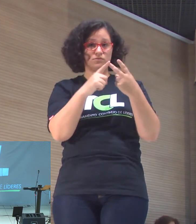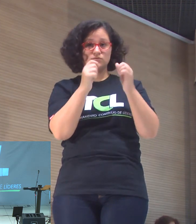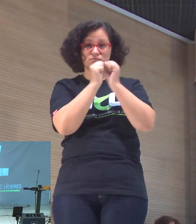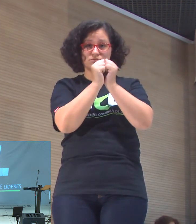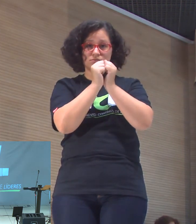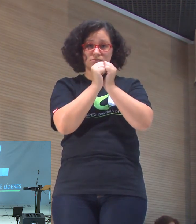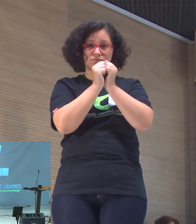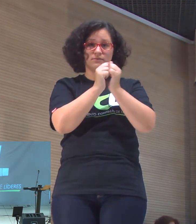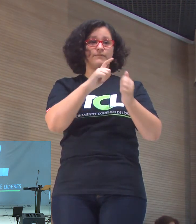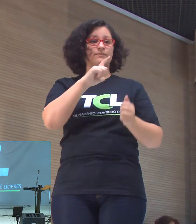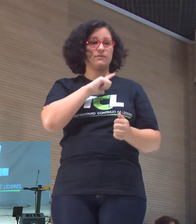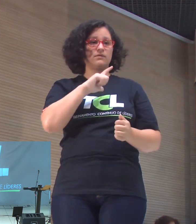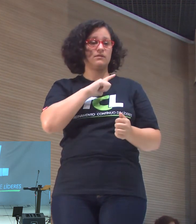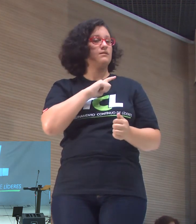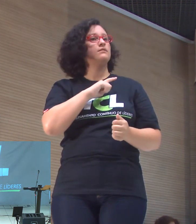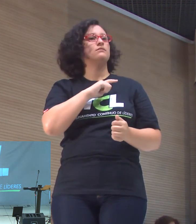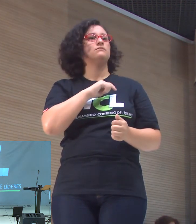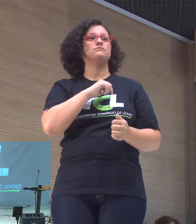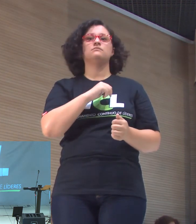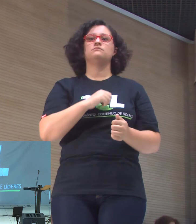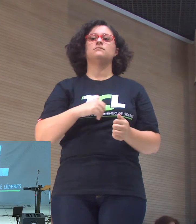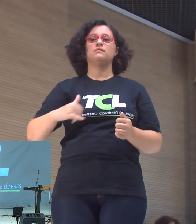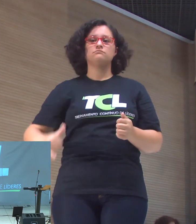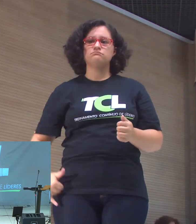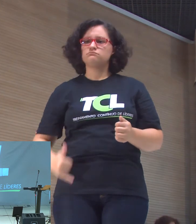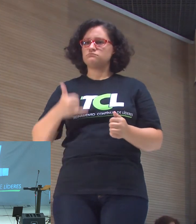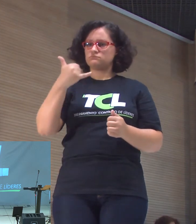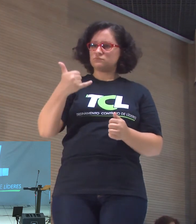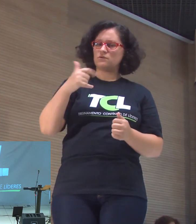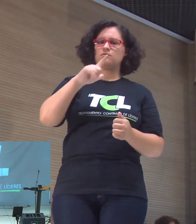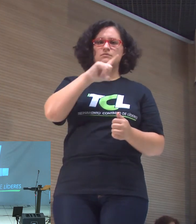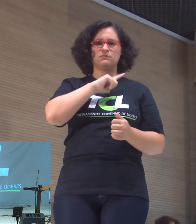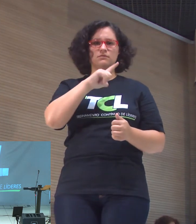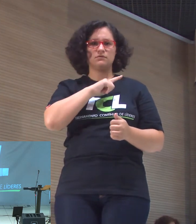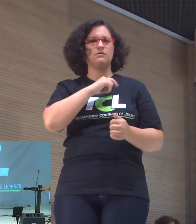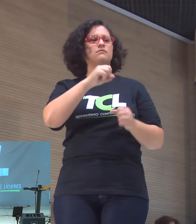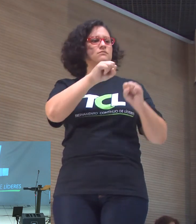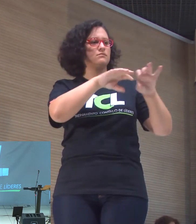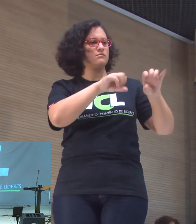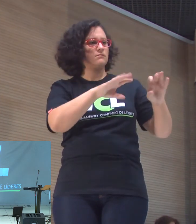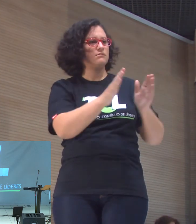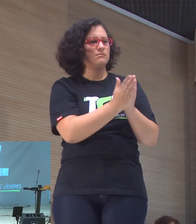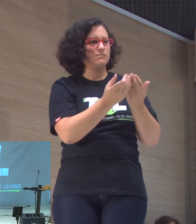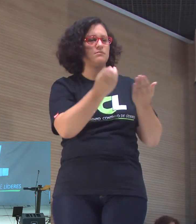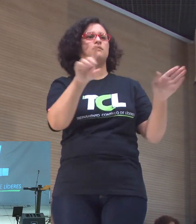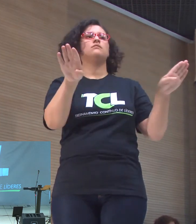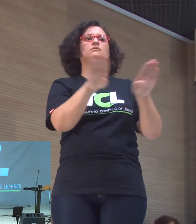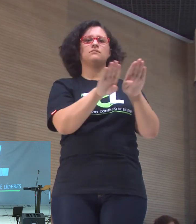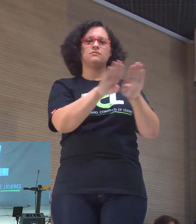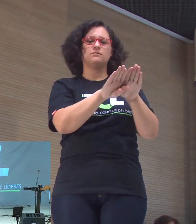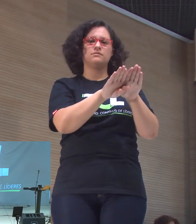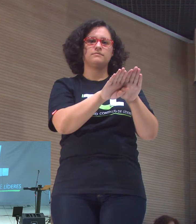Você tem aulas expositivas, você tem 1 hora antes aqui do TCL, ensino bíblico. No TCL a gente está tendo ensino